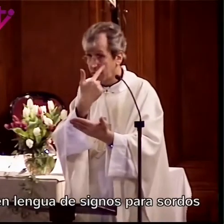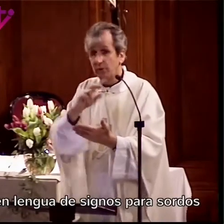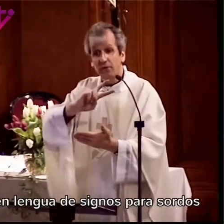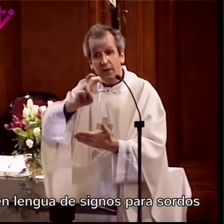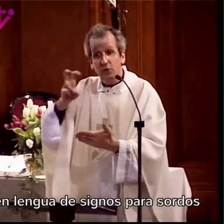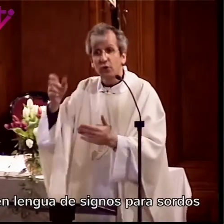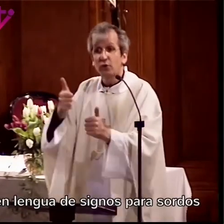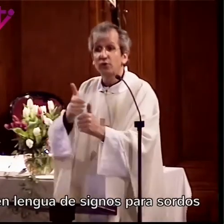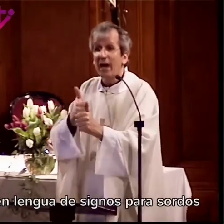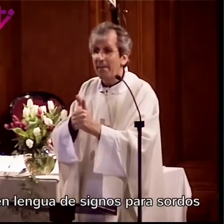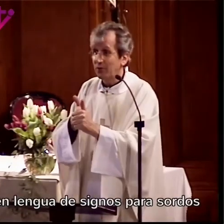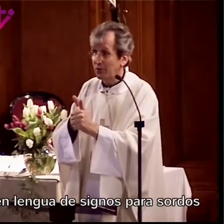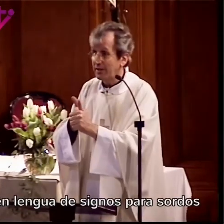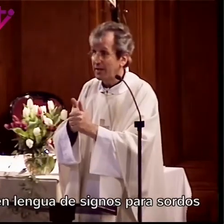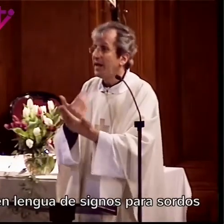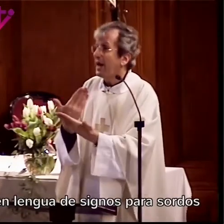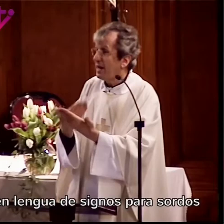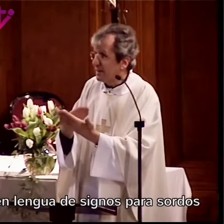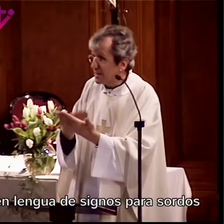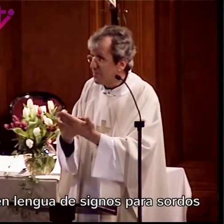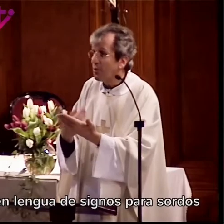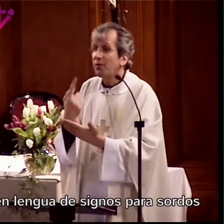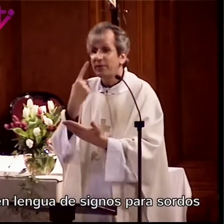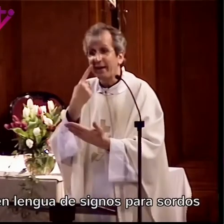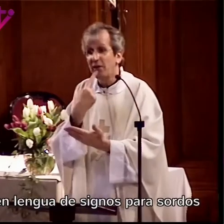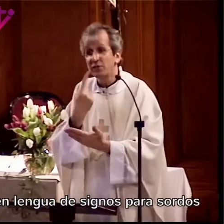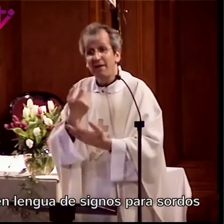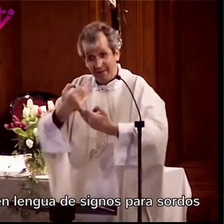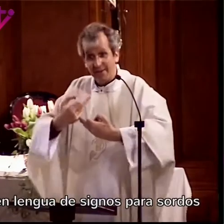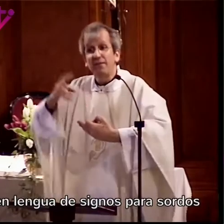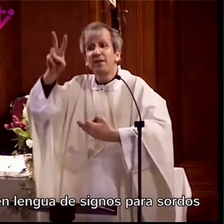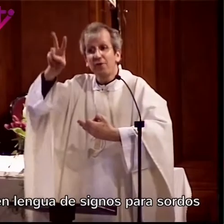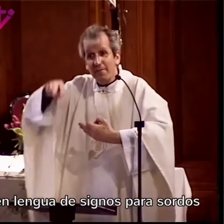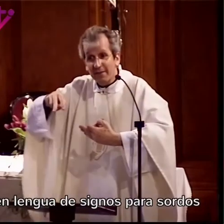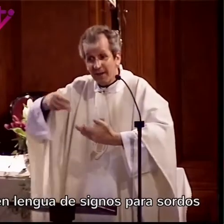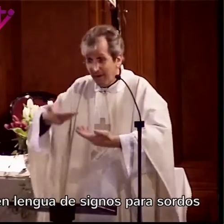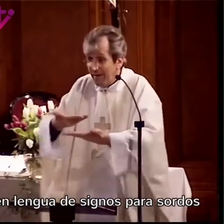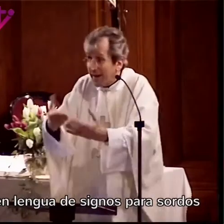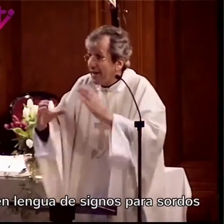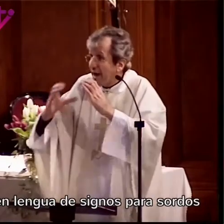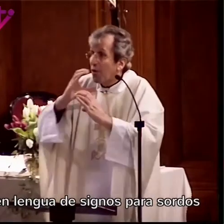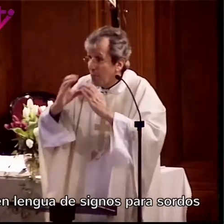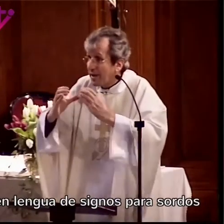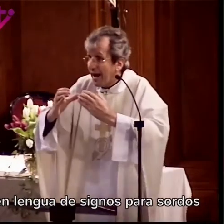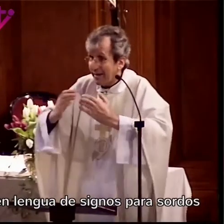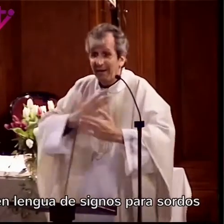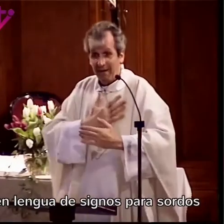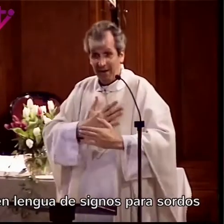de los otros apóstoles en el testimonio de aquellos que diciendo la verdad le querían comunicar el